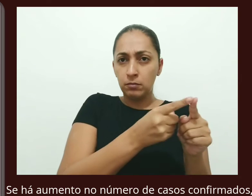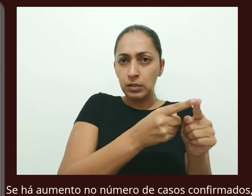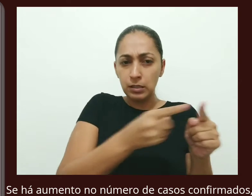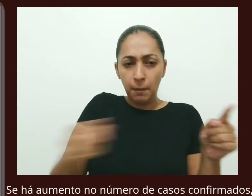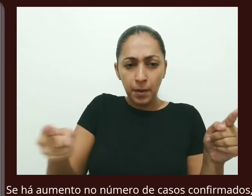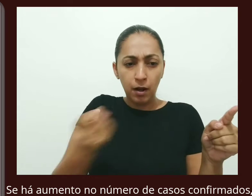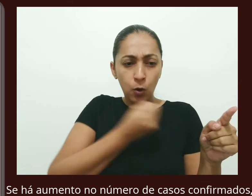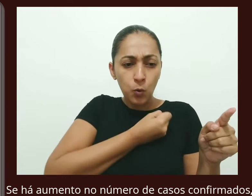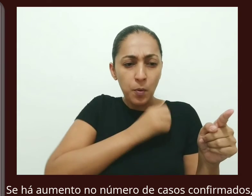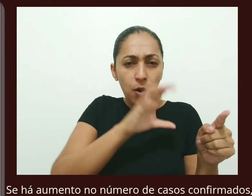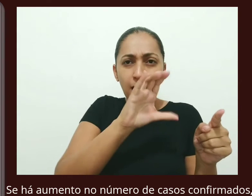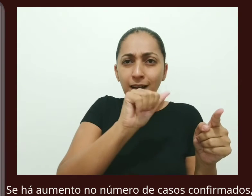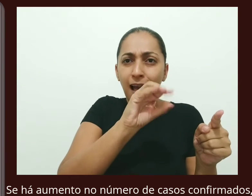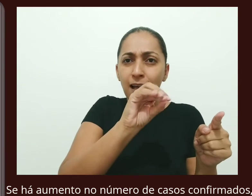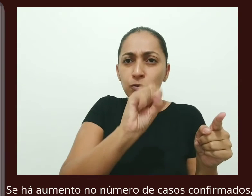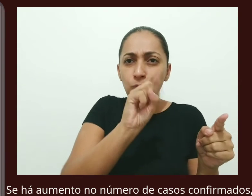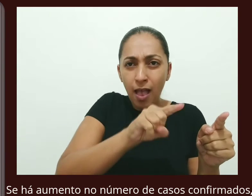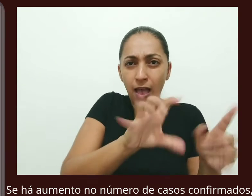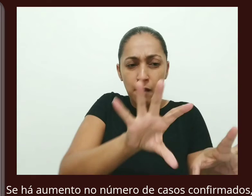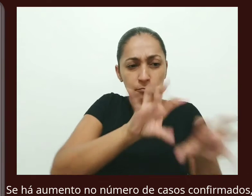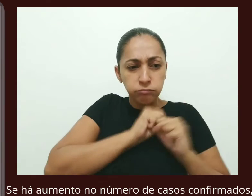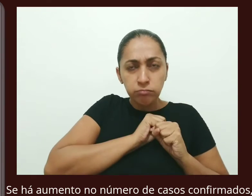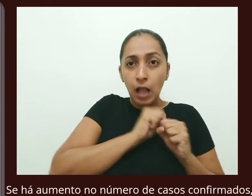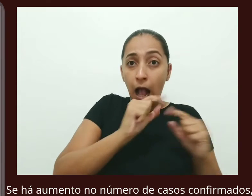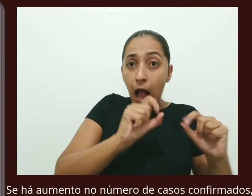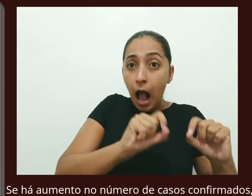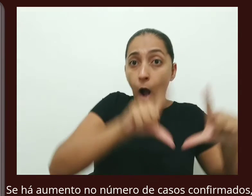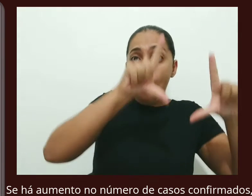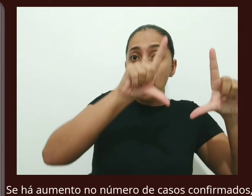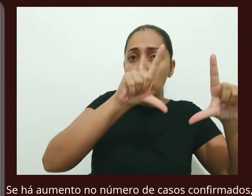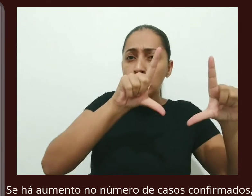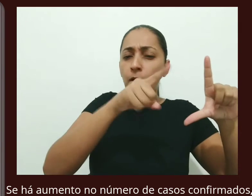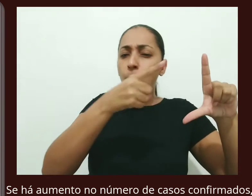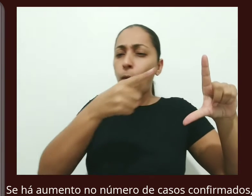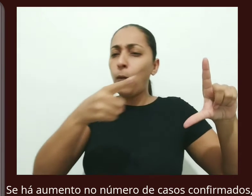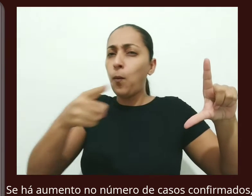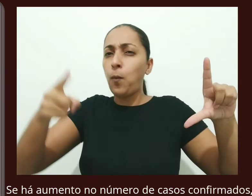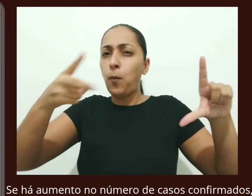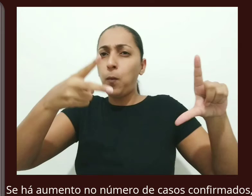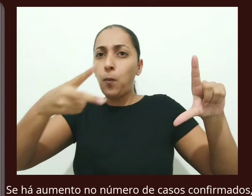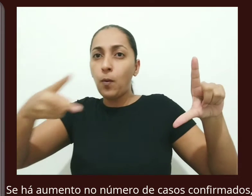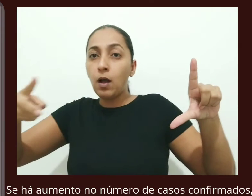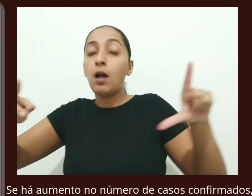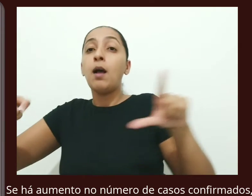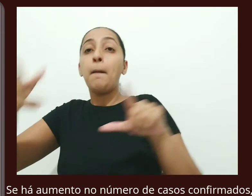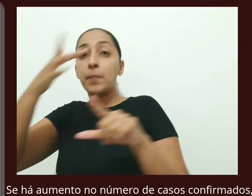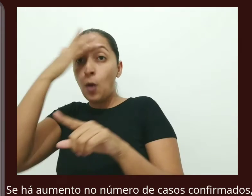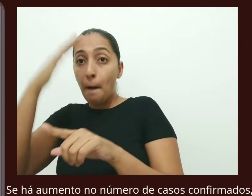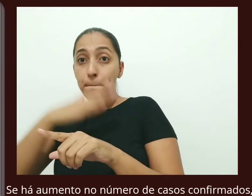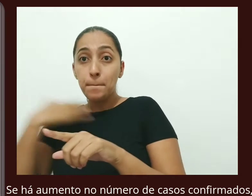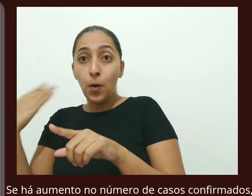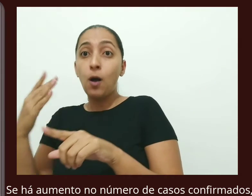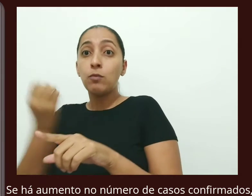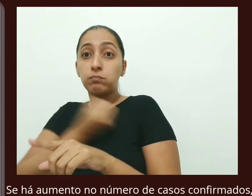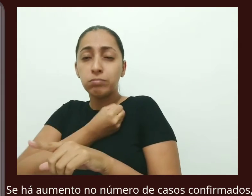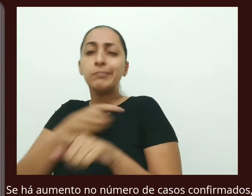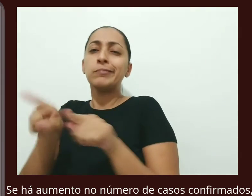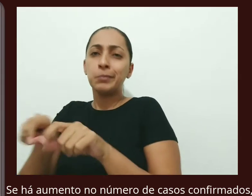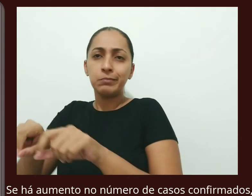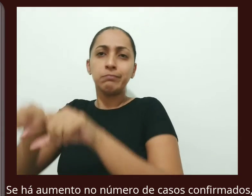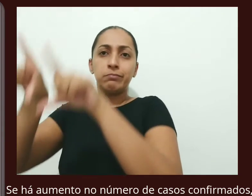Se há aumento no número de casos confirmados, há, em algumas semanas, o aumento do número de